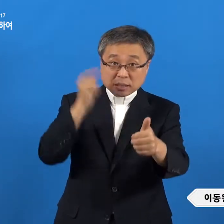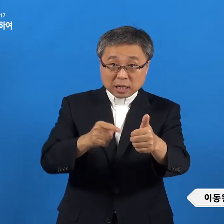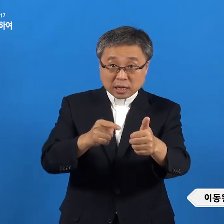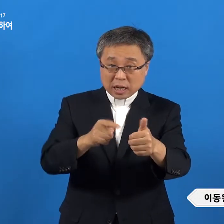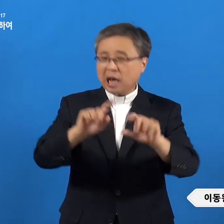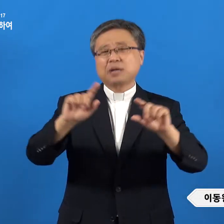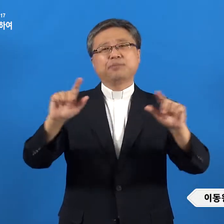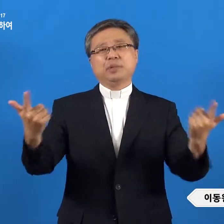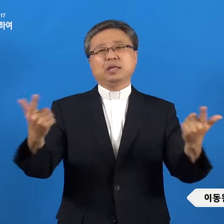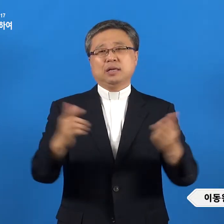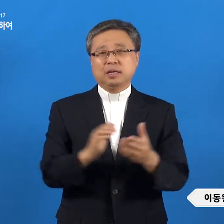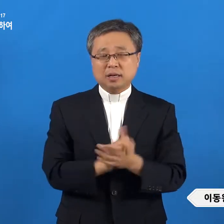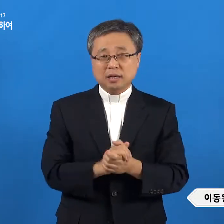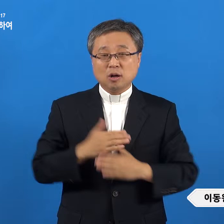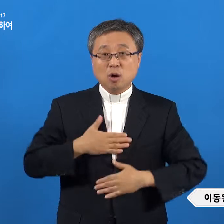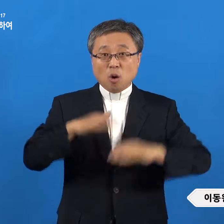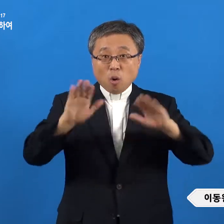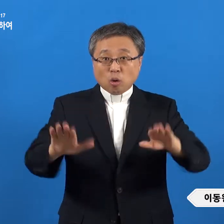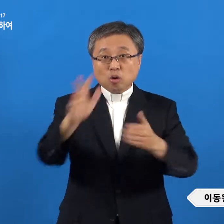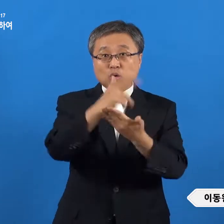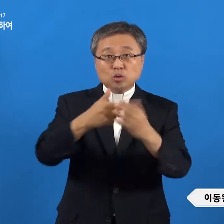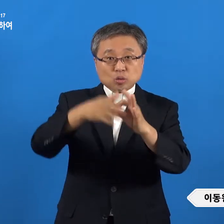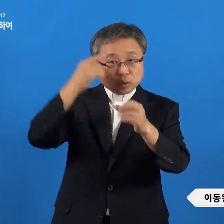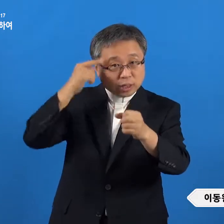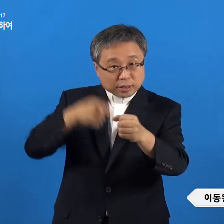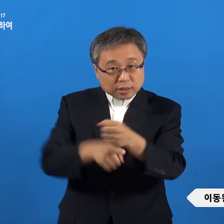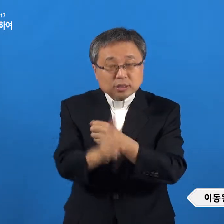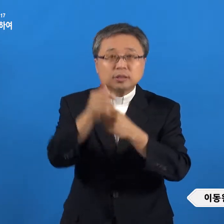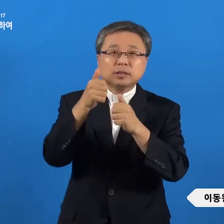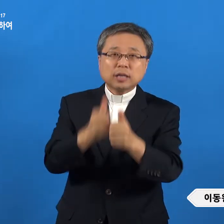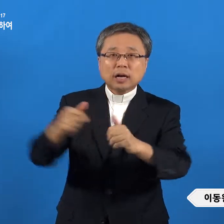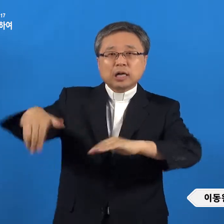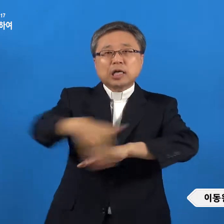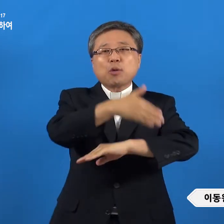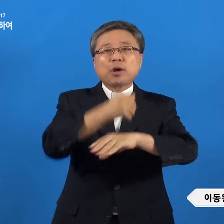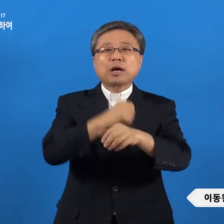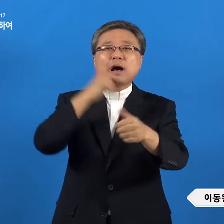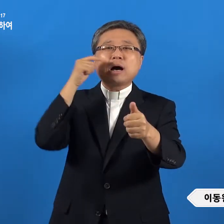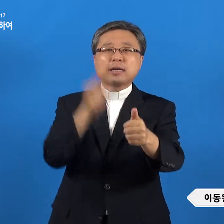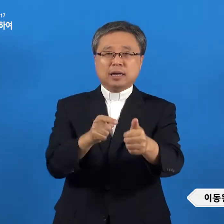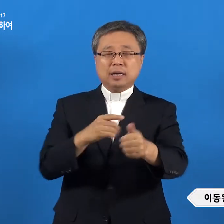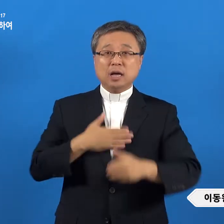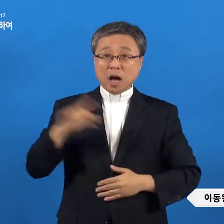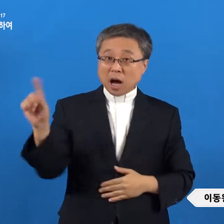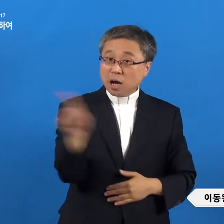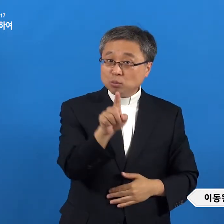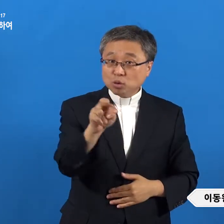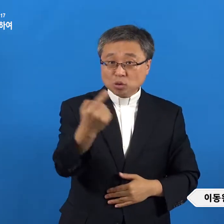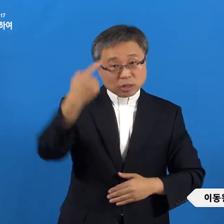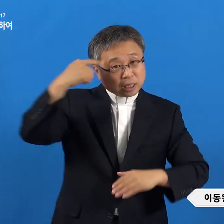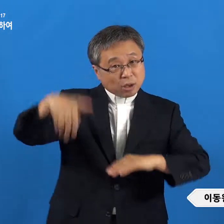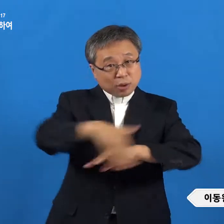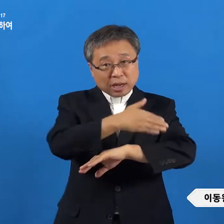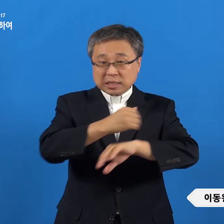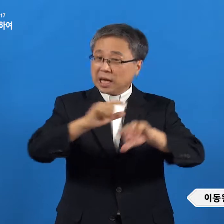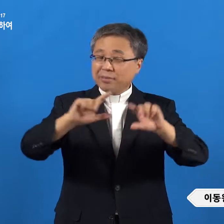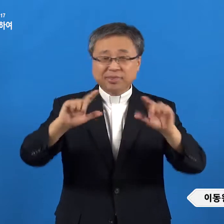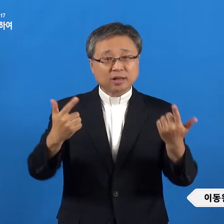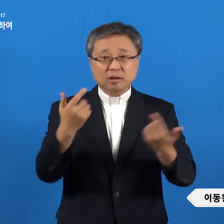아니죠. 여기 주의 뜻을 따라 계획하라는 것입니다. 아무것도 계획하지 않는 것, 누군가가 이런